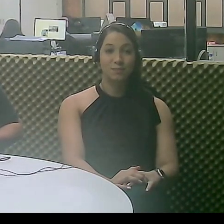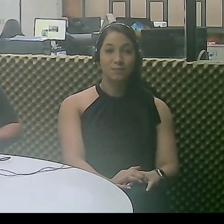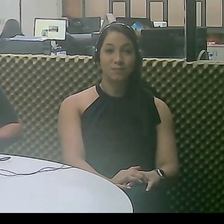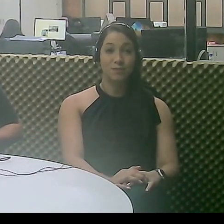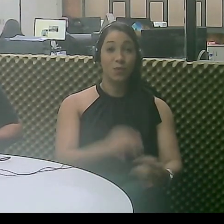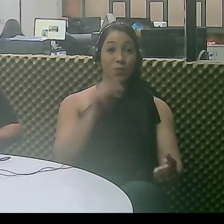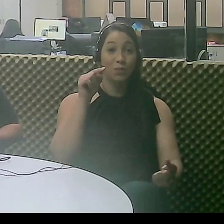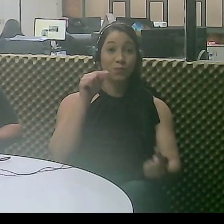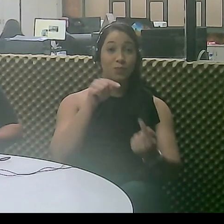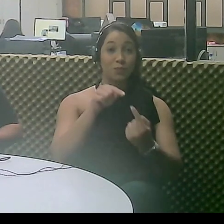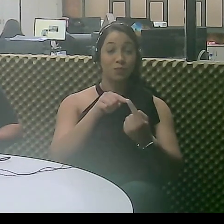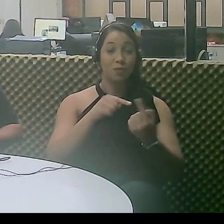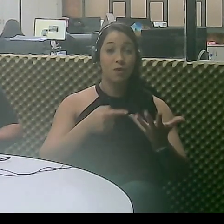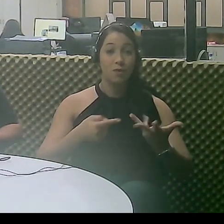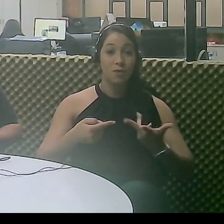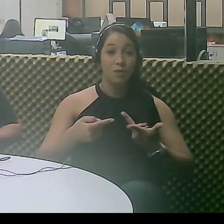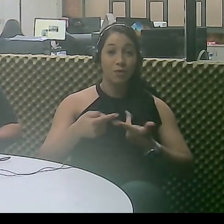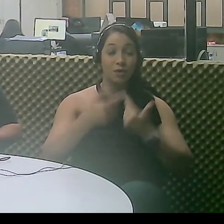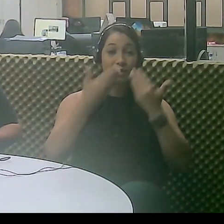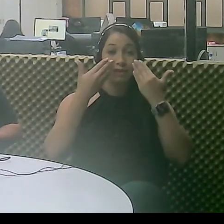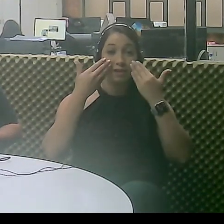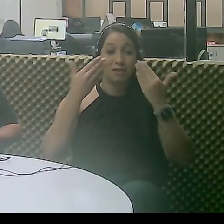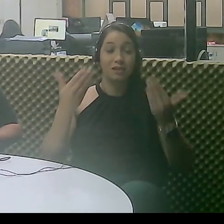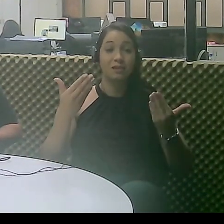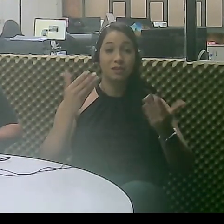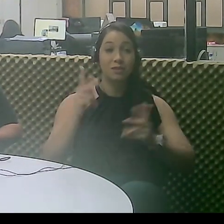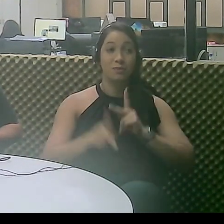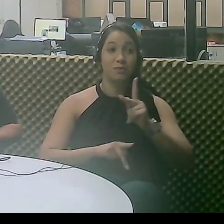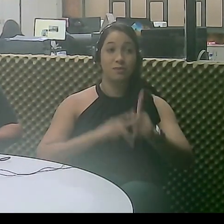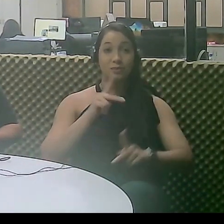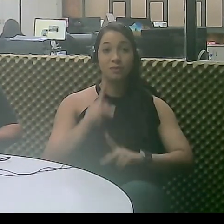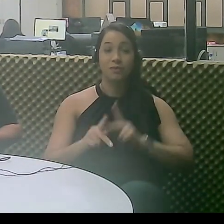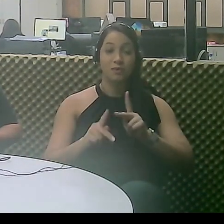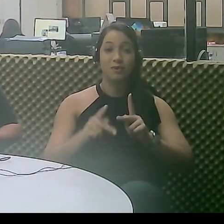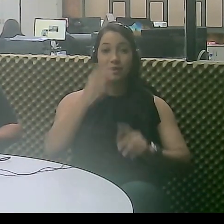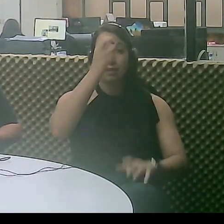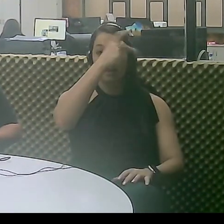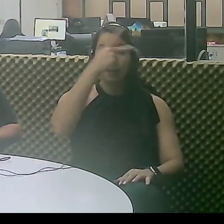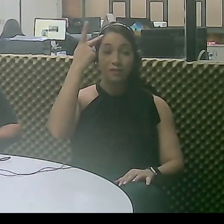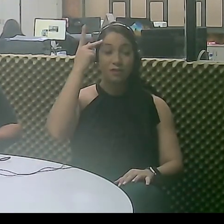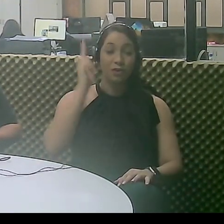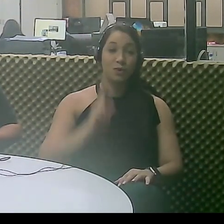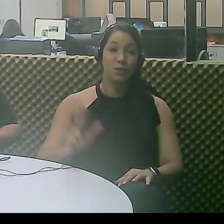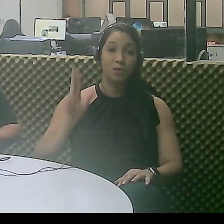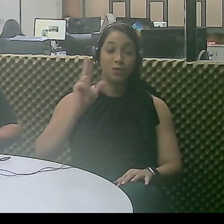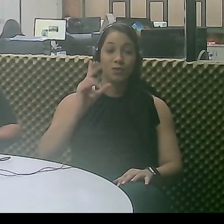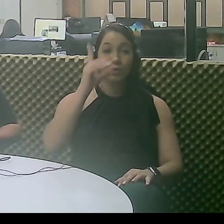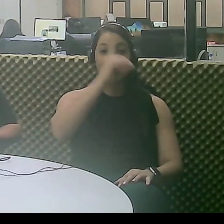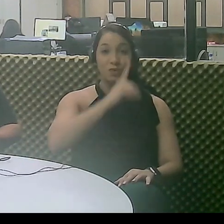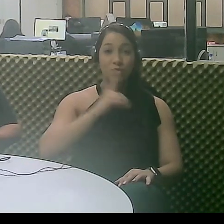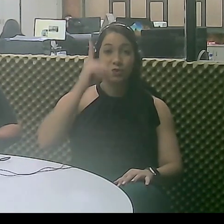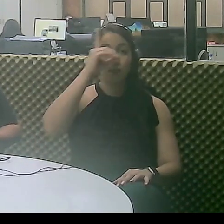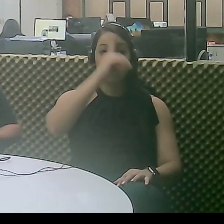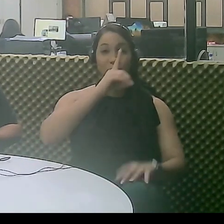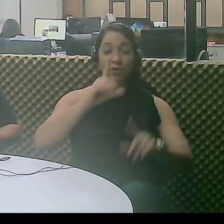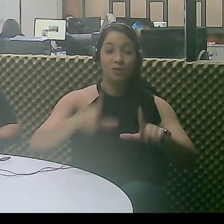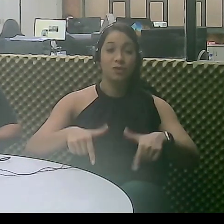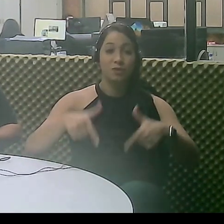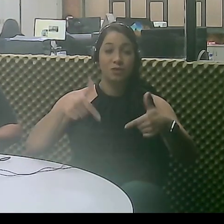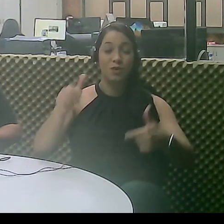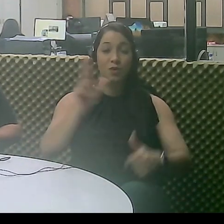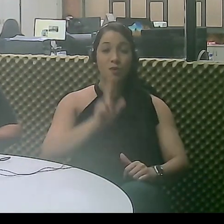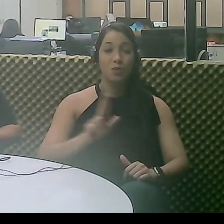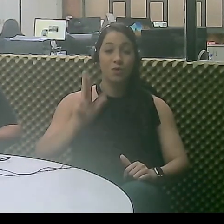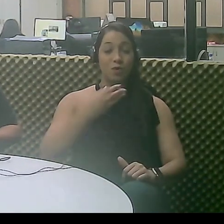Com o objetivo de levar diversas atrações e serviços à população, a Prefeitura de Uberlândia realiza, neste domingo, mais uma edição do